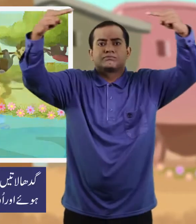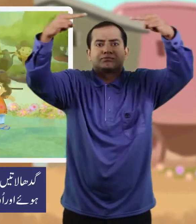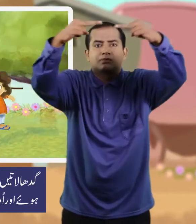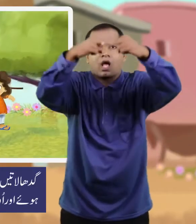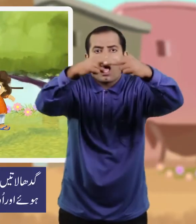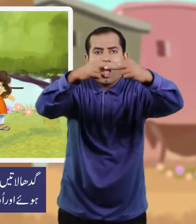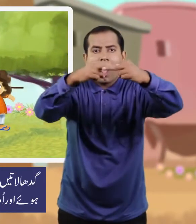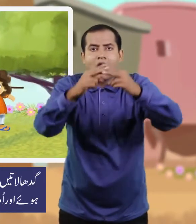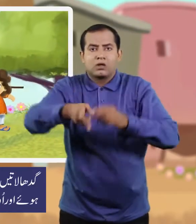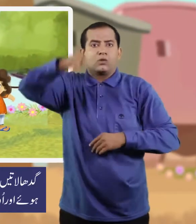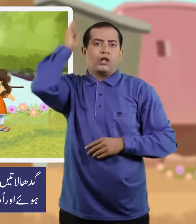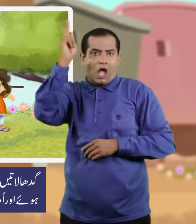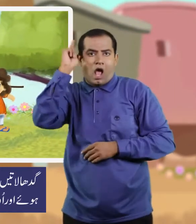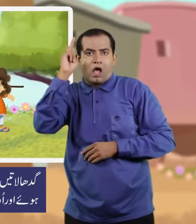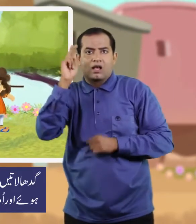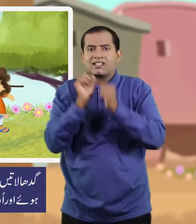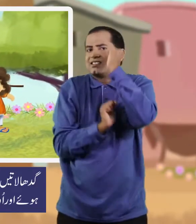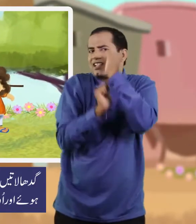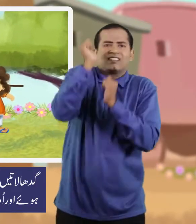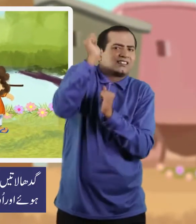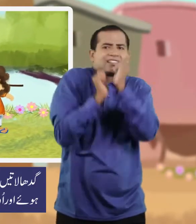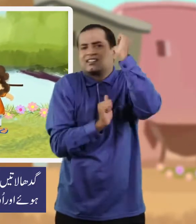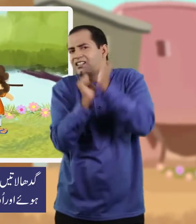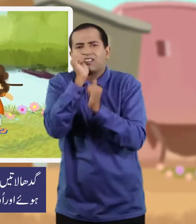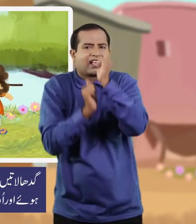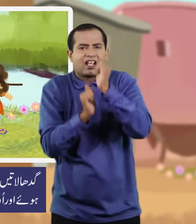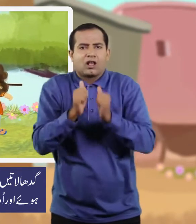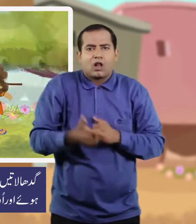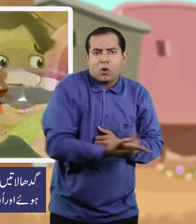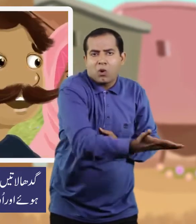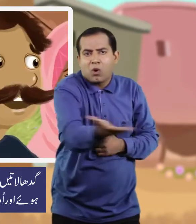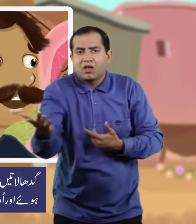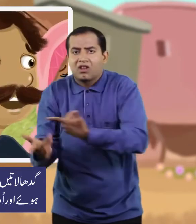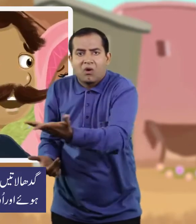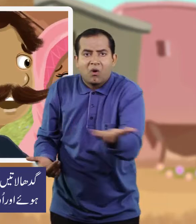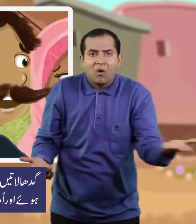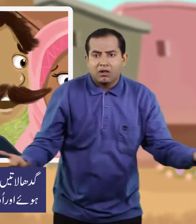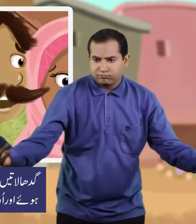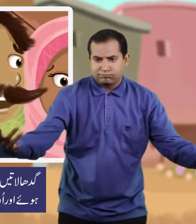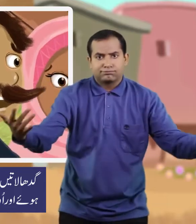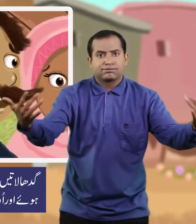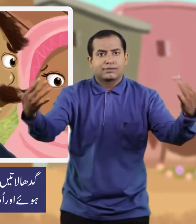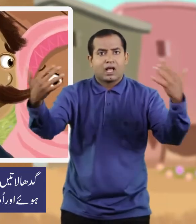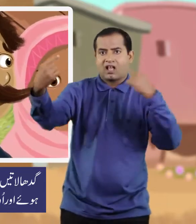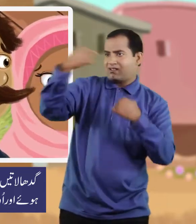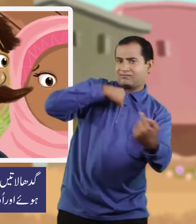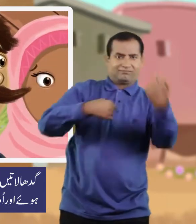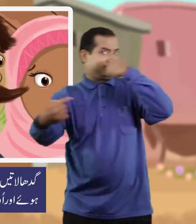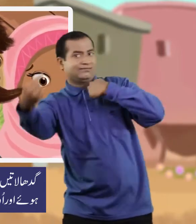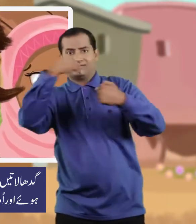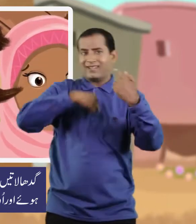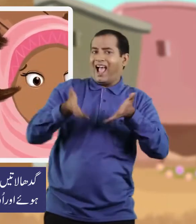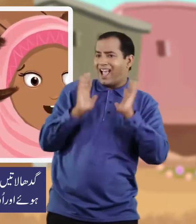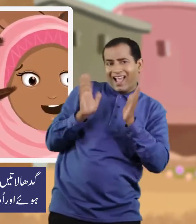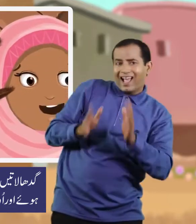घदा लाते मारता रहा और चिलाता रहा और इर्द गेर्द लोग इकटे हुए और